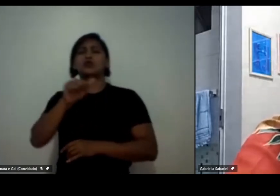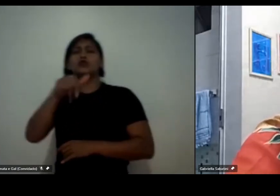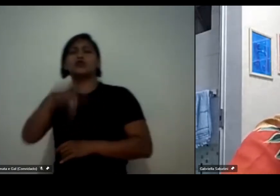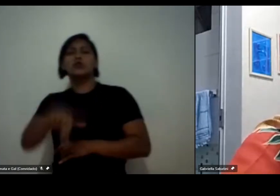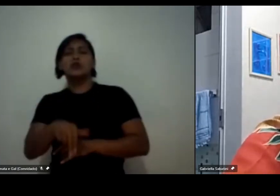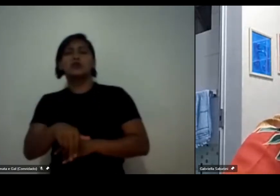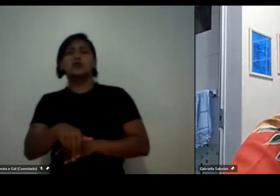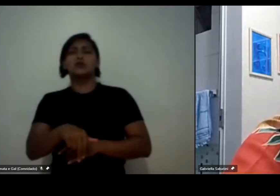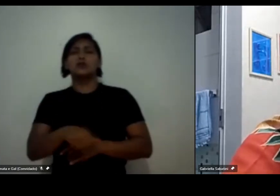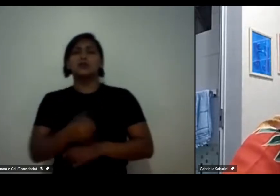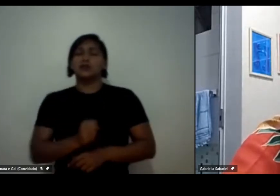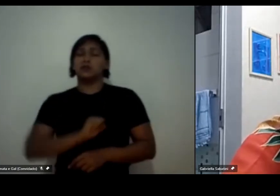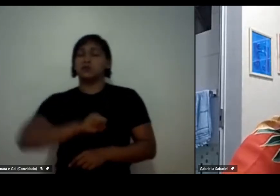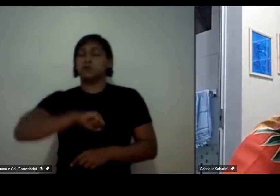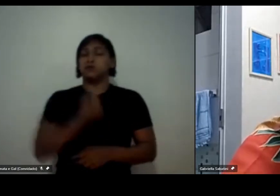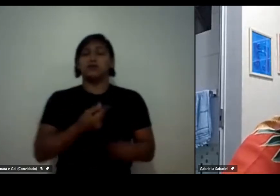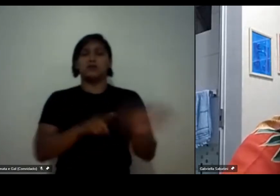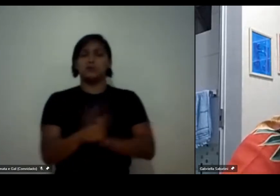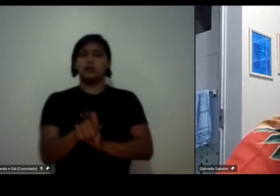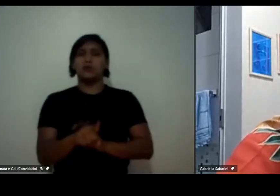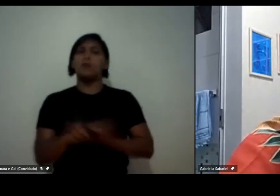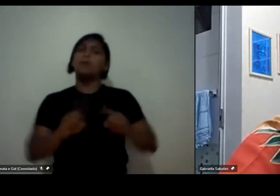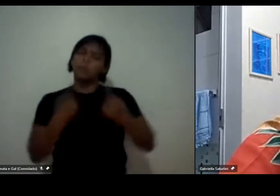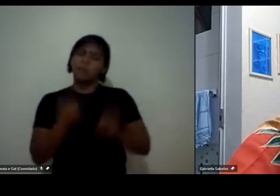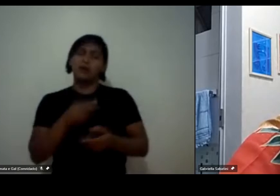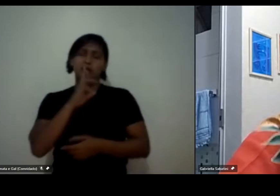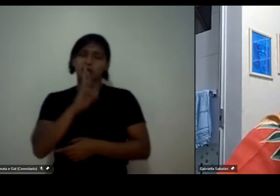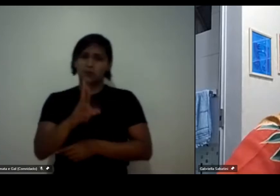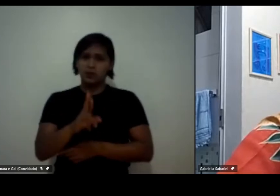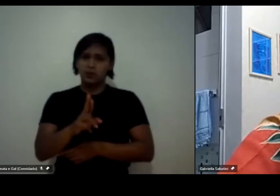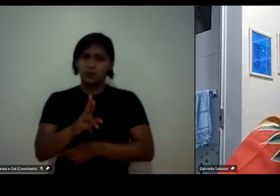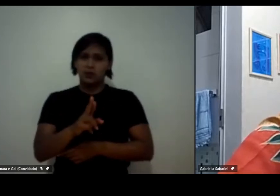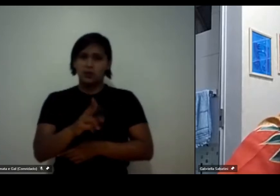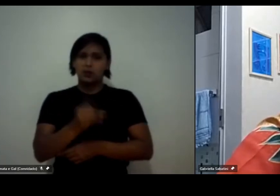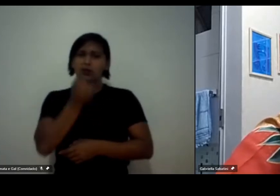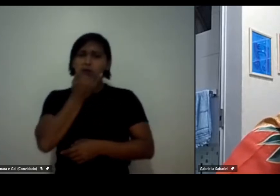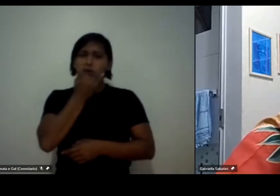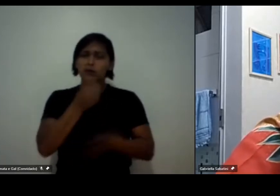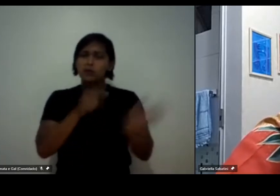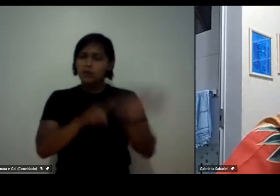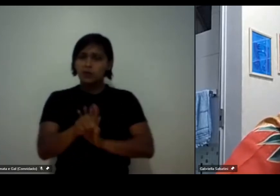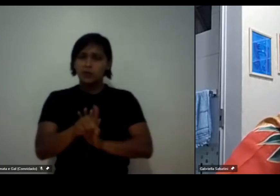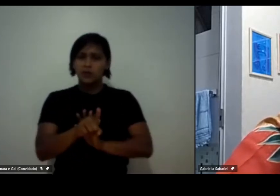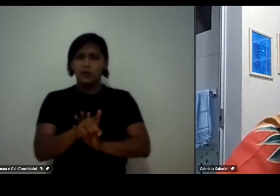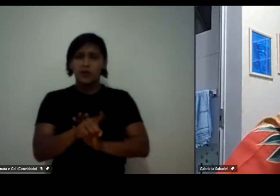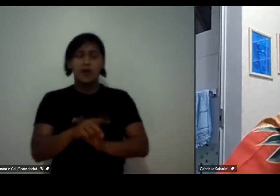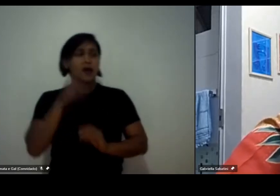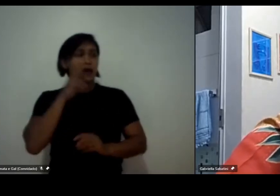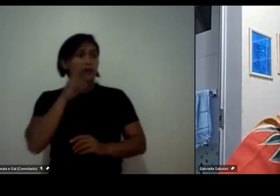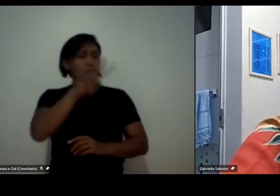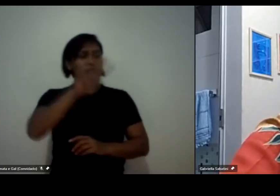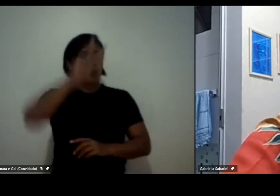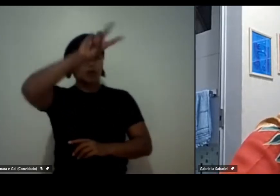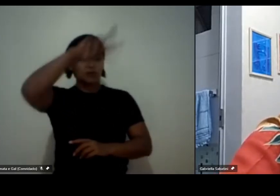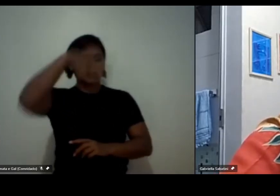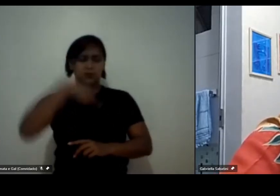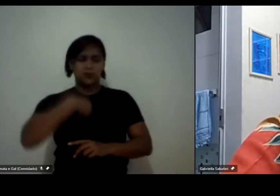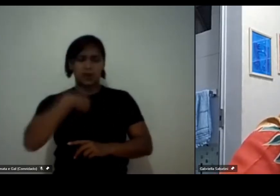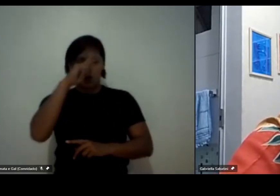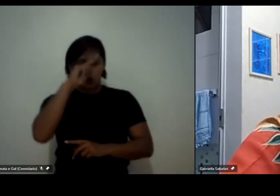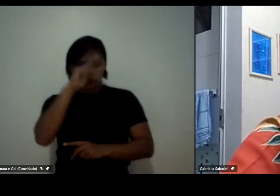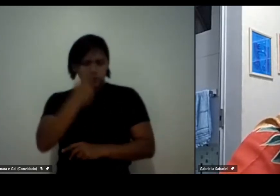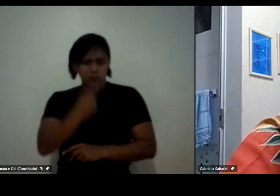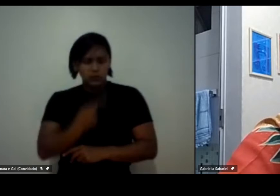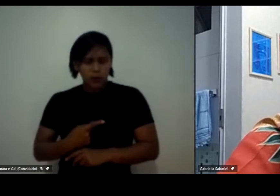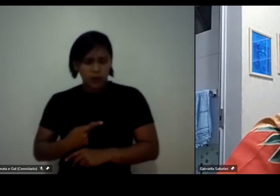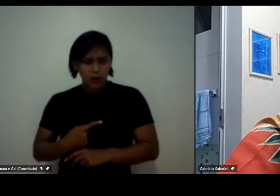essa pergunta. Mas respondeu: é um perdão terapêutico. É você olhar para você e você sabe que